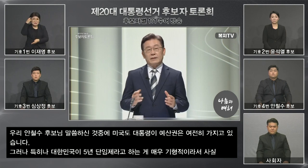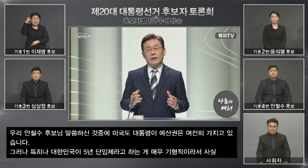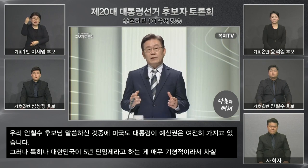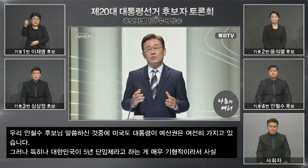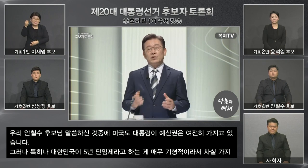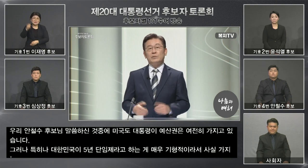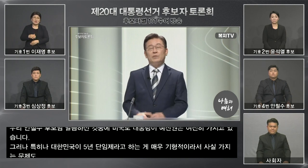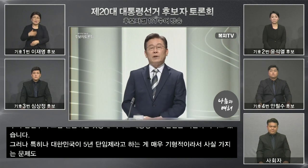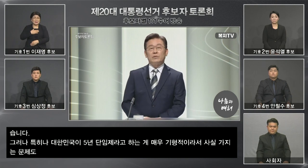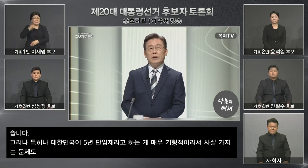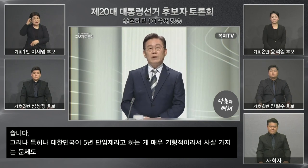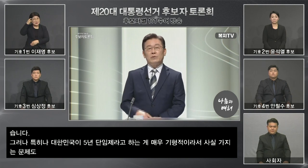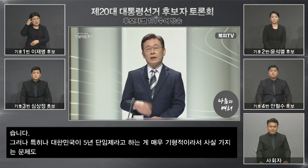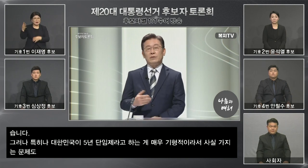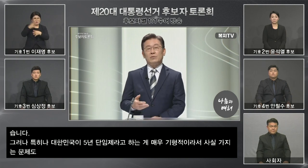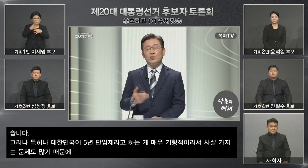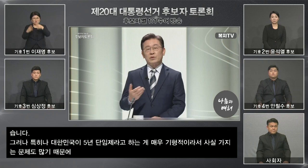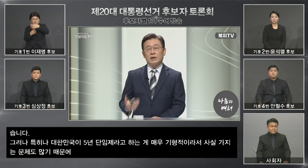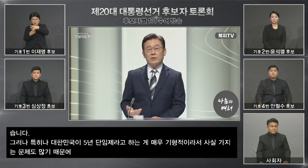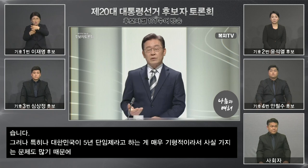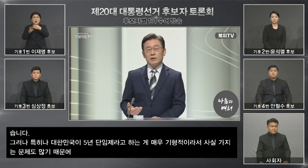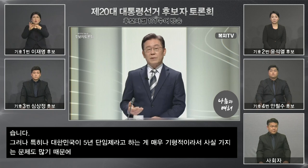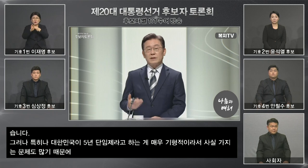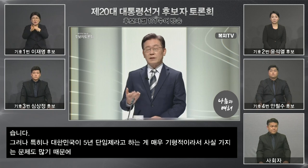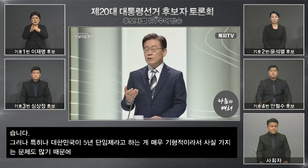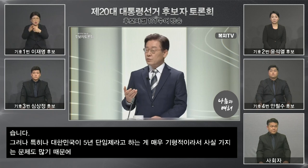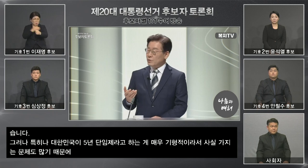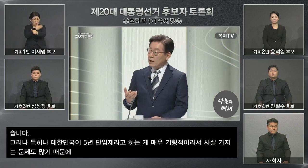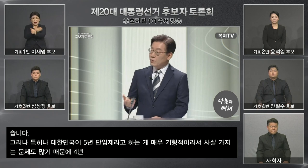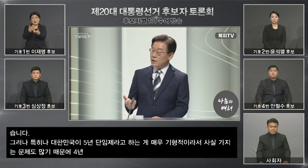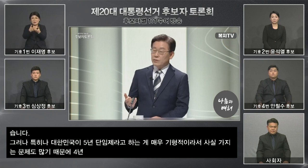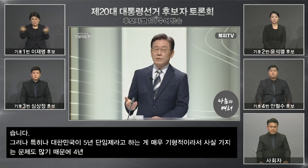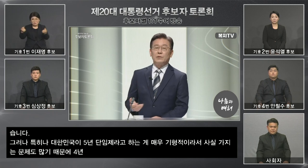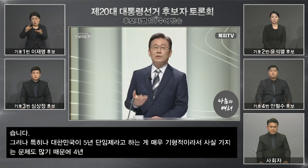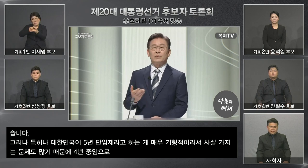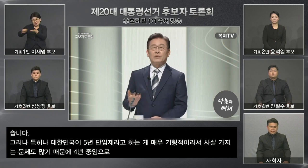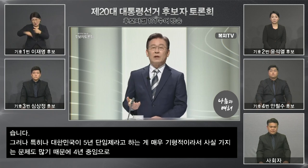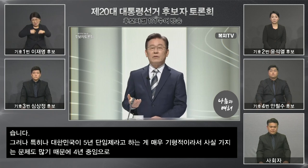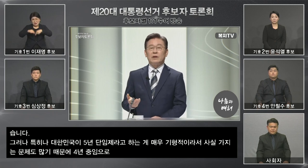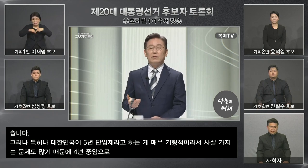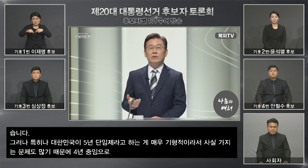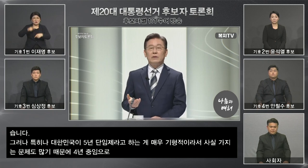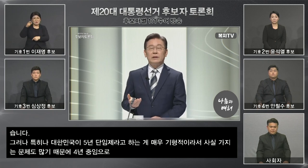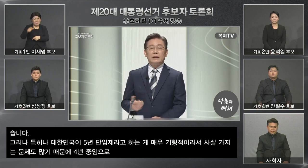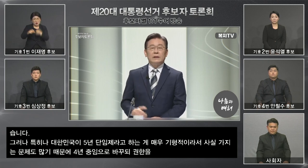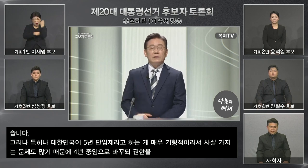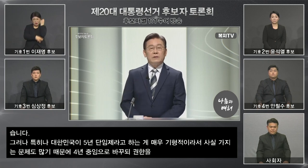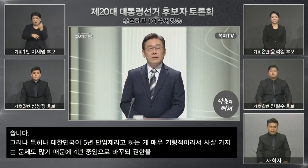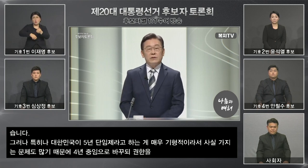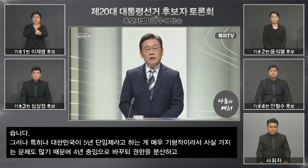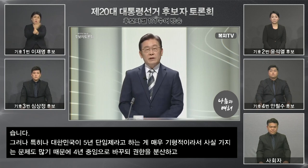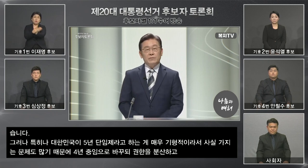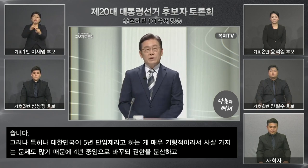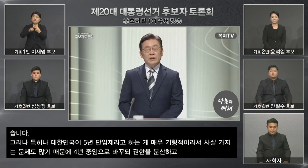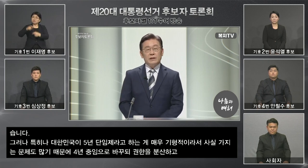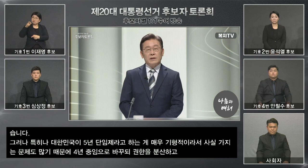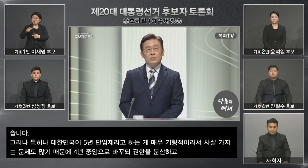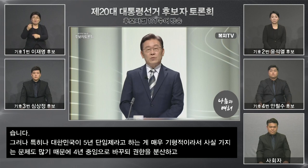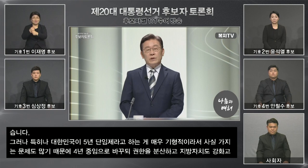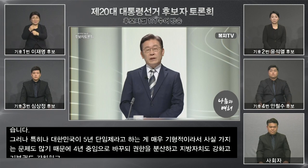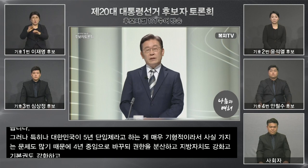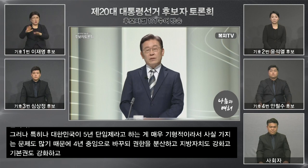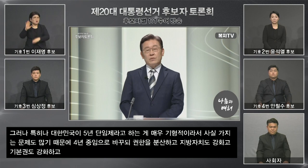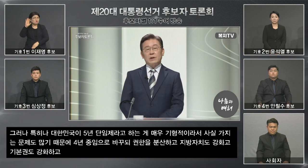4년 중임으로 바꾸고 때 권한은 좀 분산하고 지방 자치도 좀 강화하고 기본권도 강화하고 특히 최근에